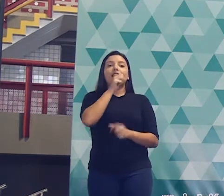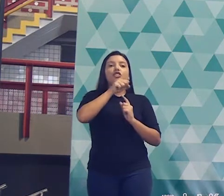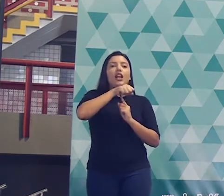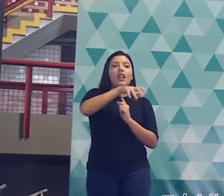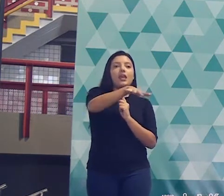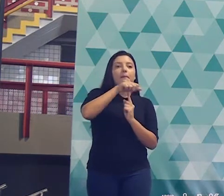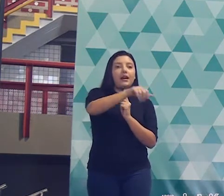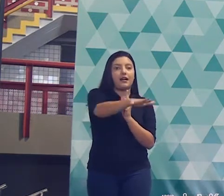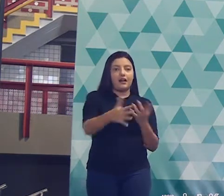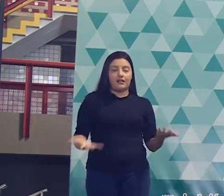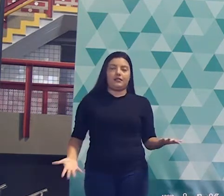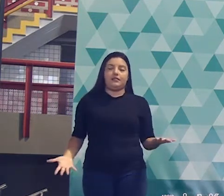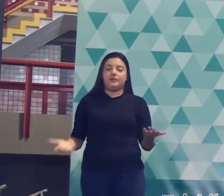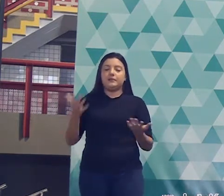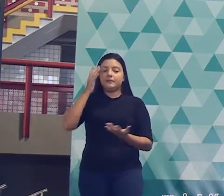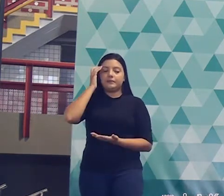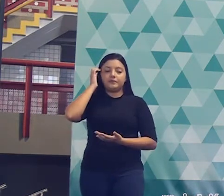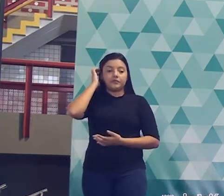gente faz.